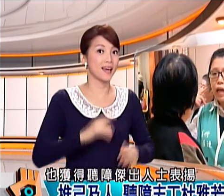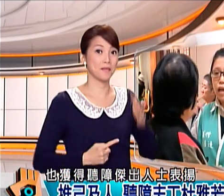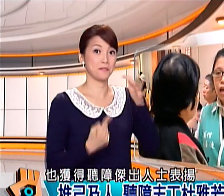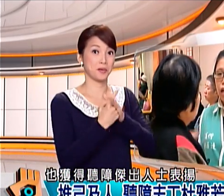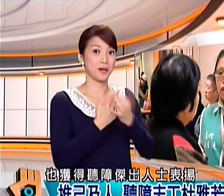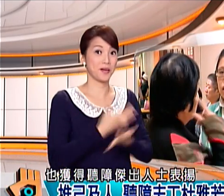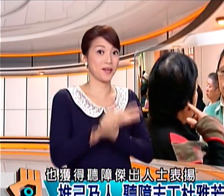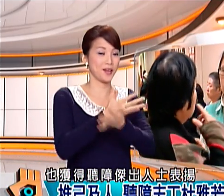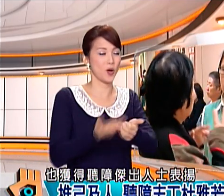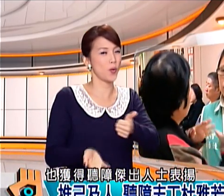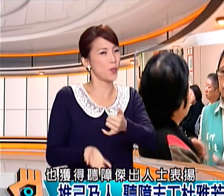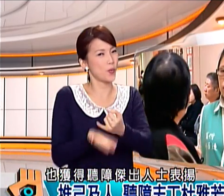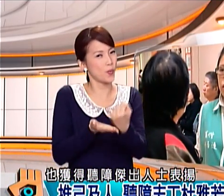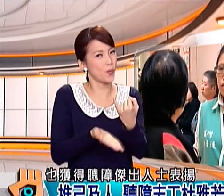士表扬。